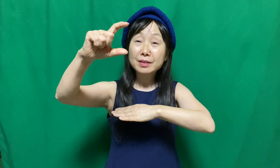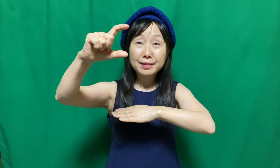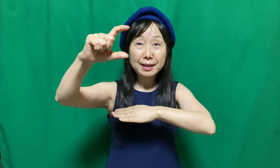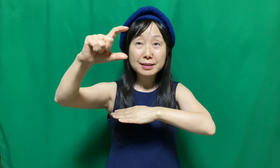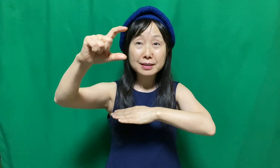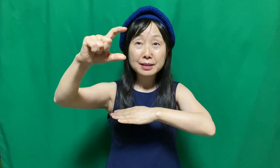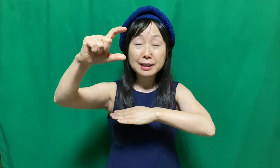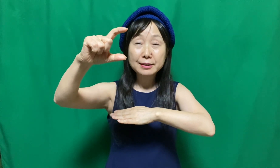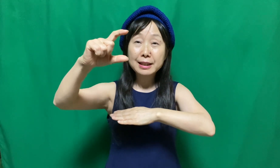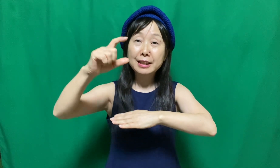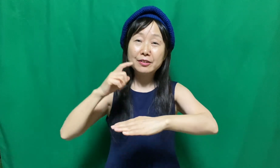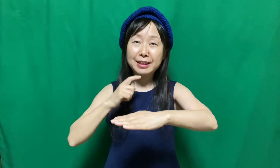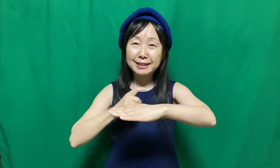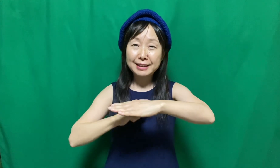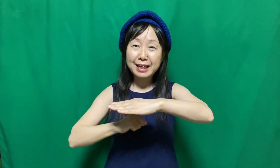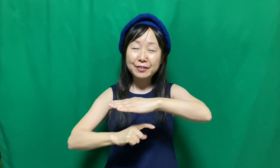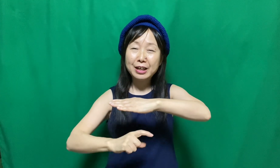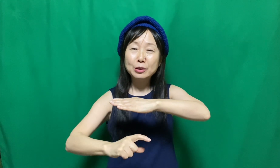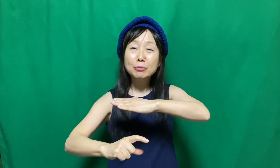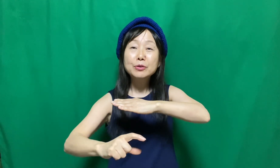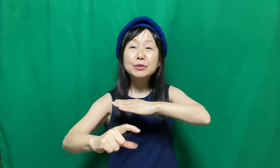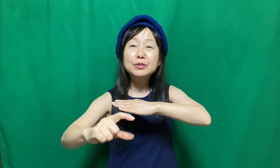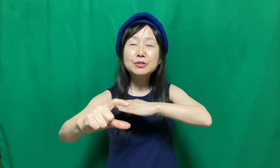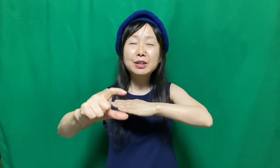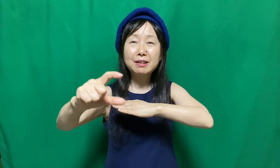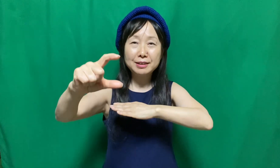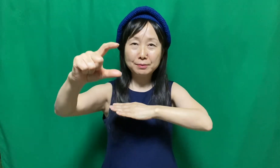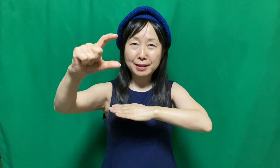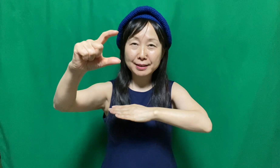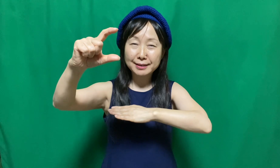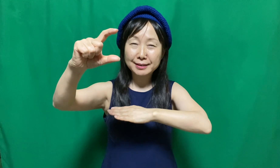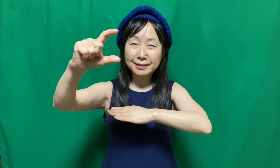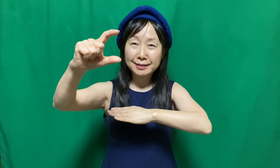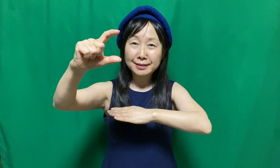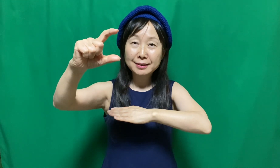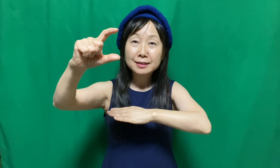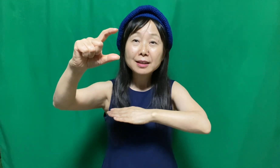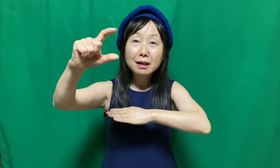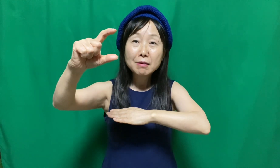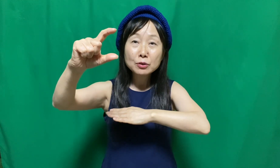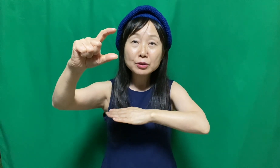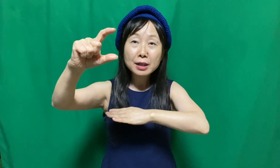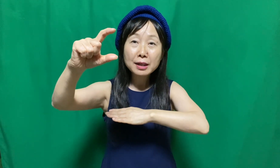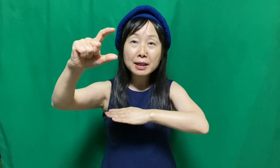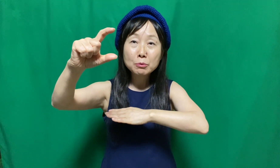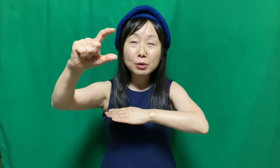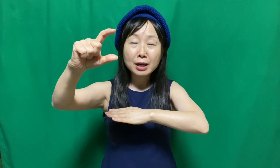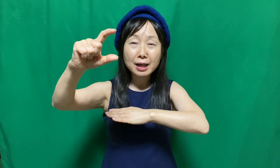ね、さっきと同じ太陽が昇る様子を表します。川の流れも輝い